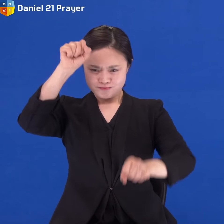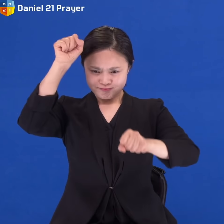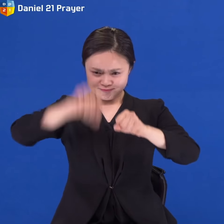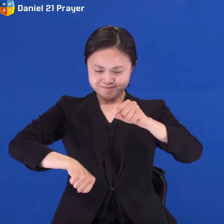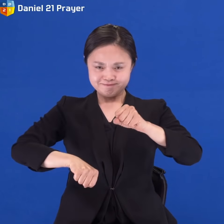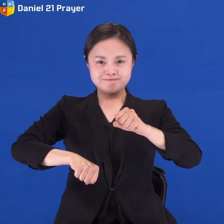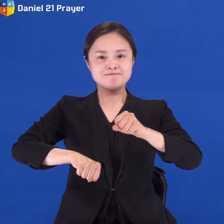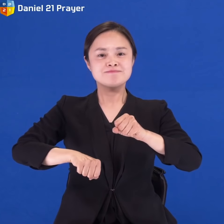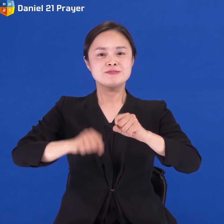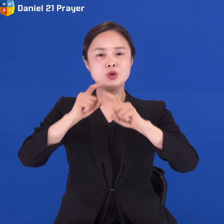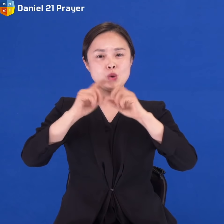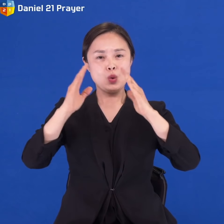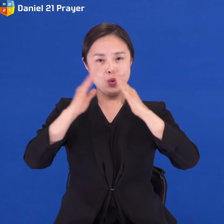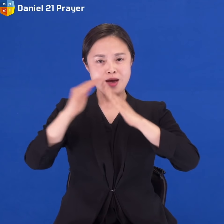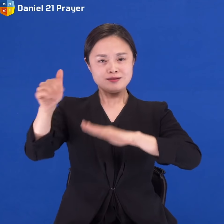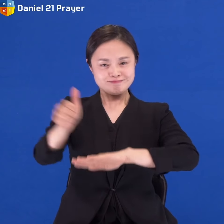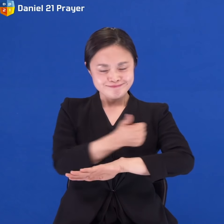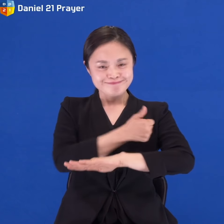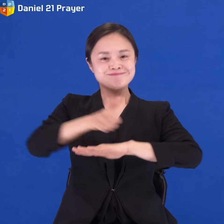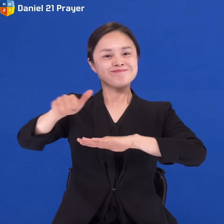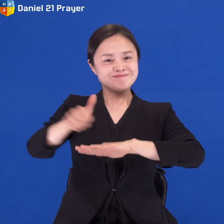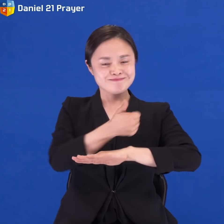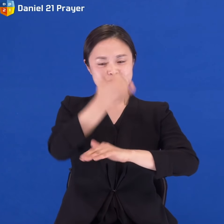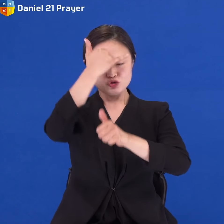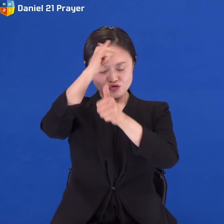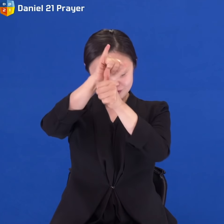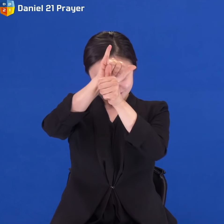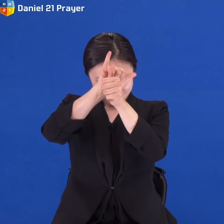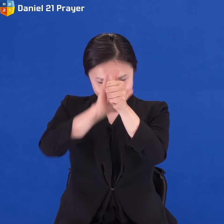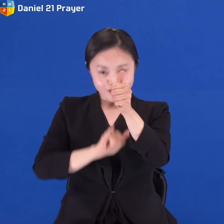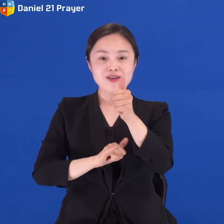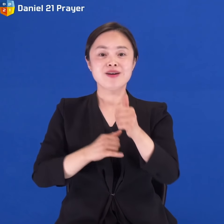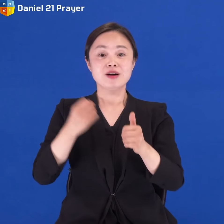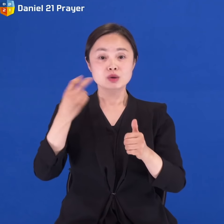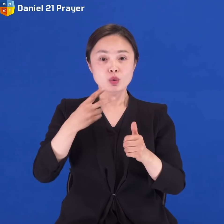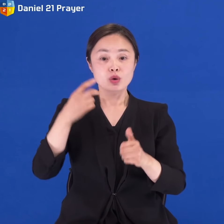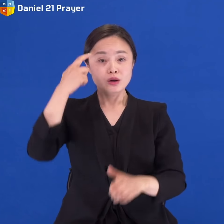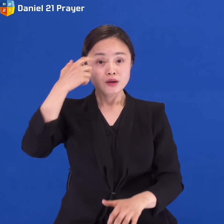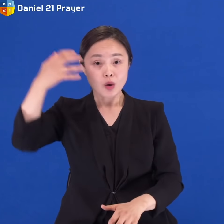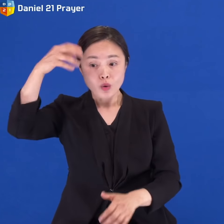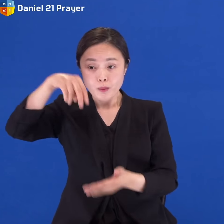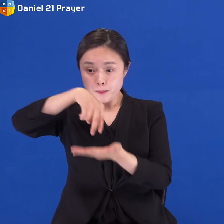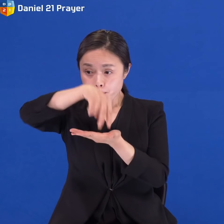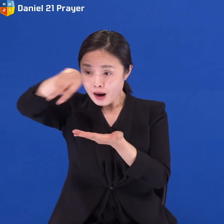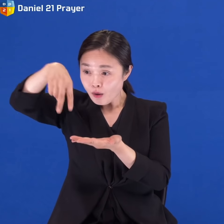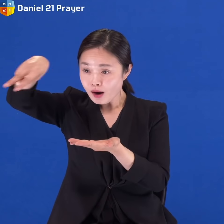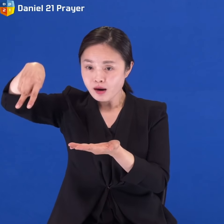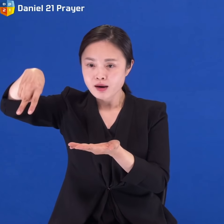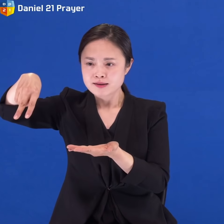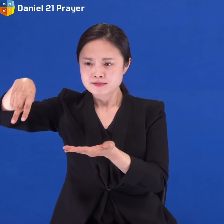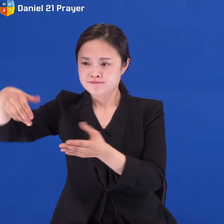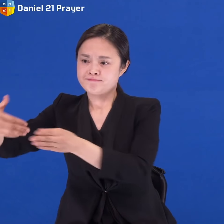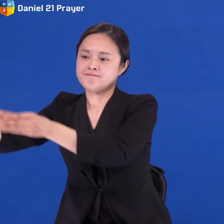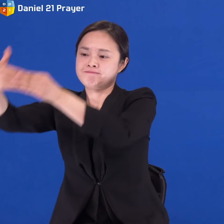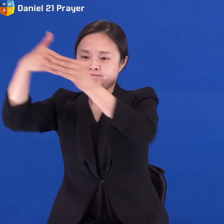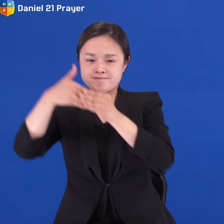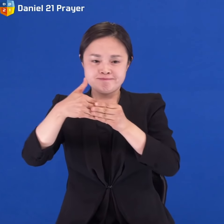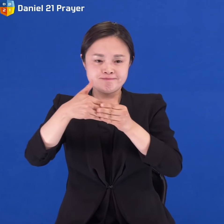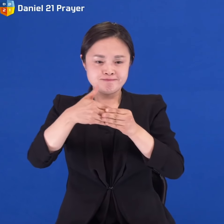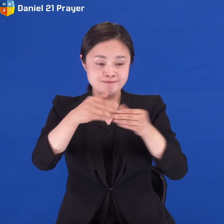그리고 방황하는 영혼들을 주께로 모셔드려서 그분들이